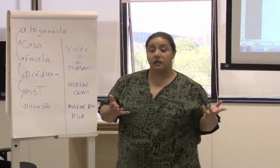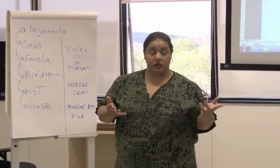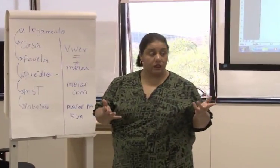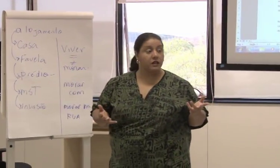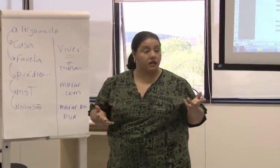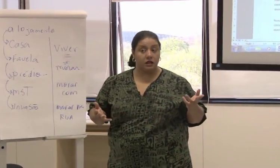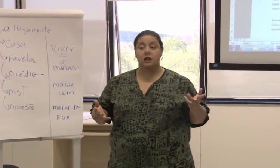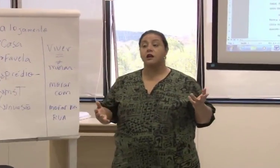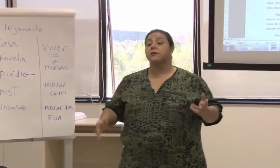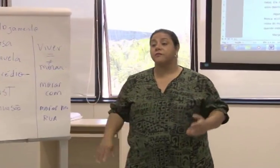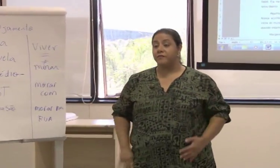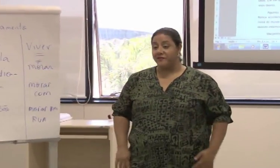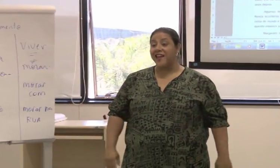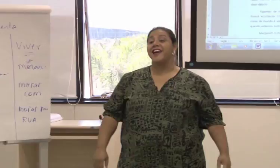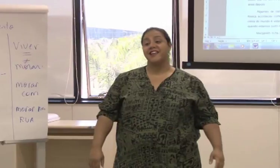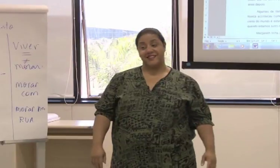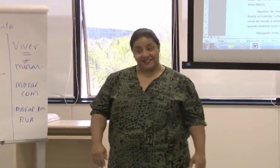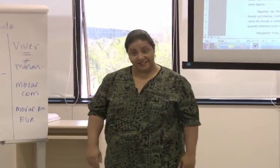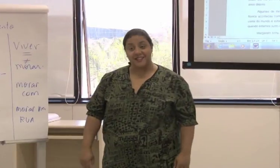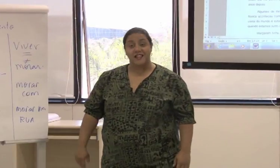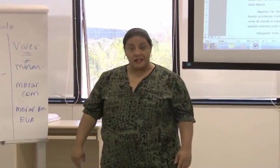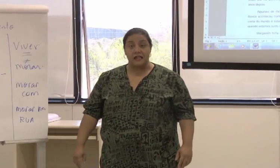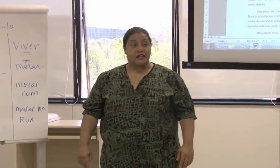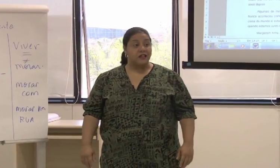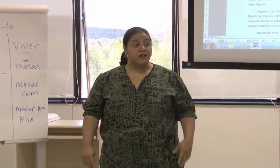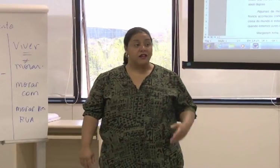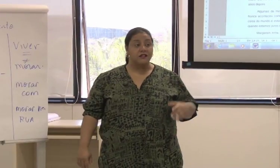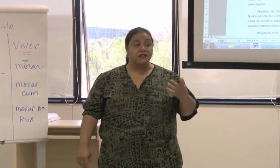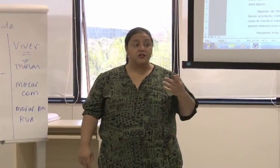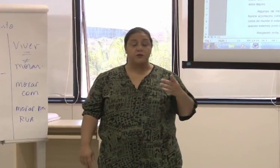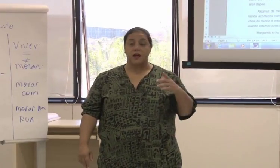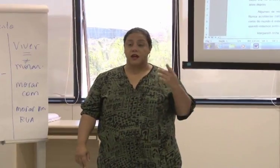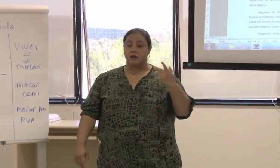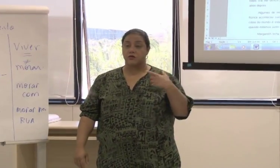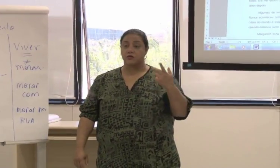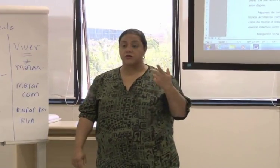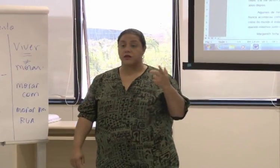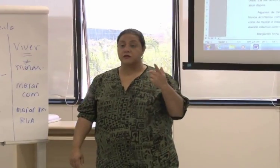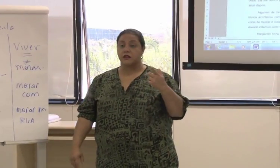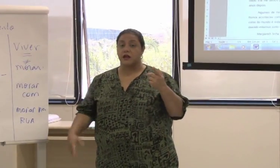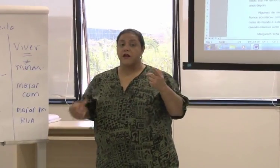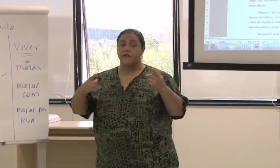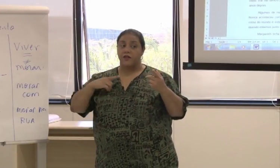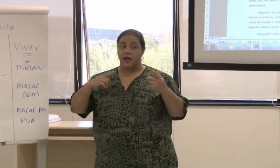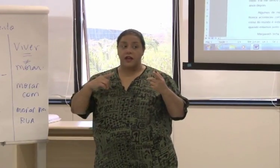É do governo? É. Então é interessante, porque os outros falam assim, tem